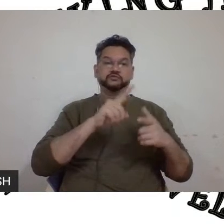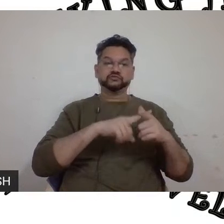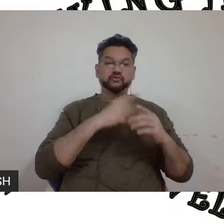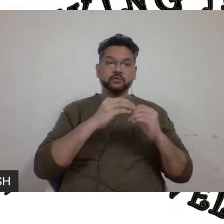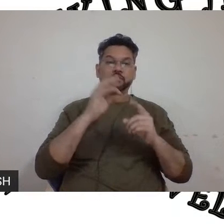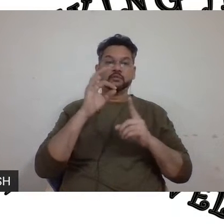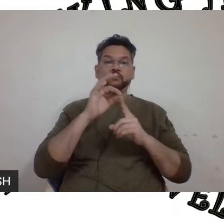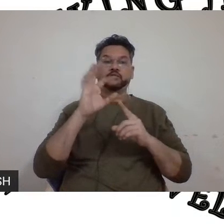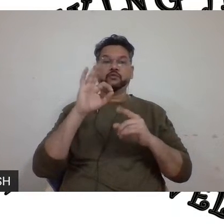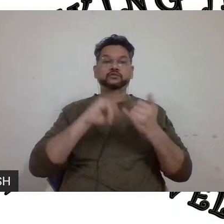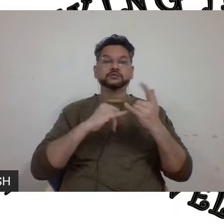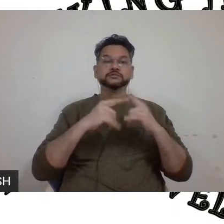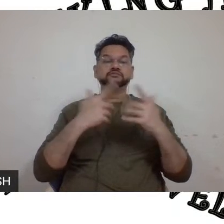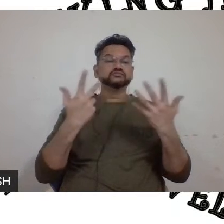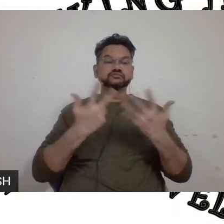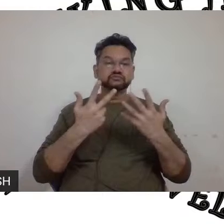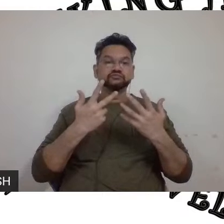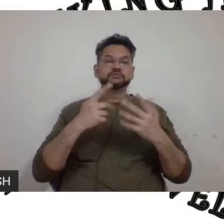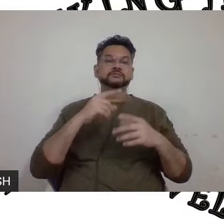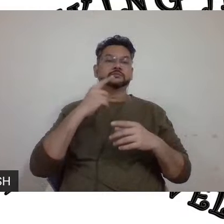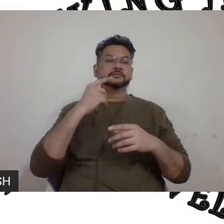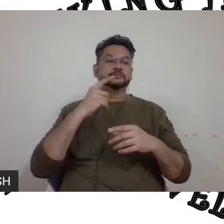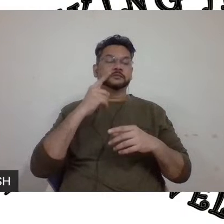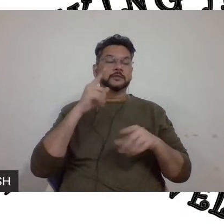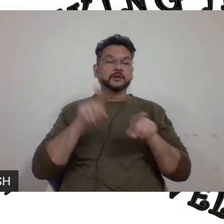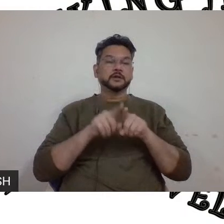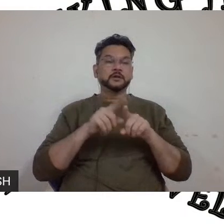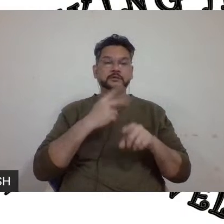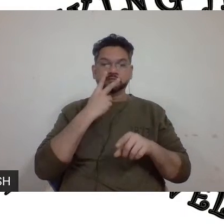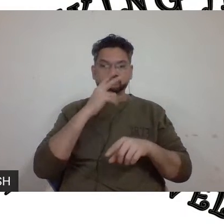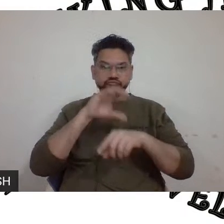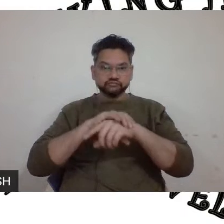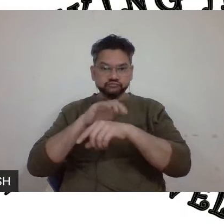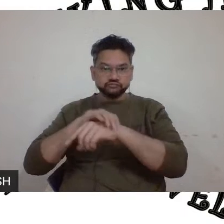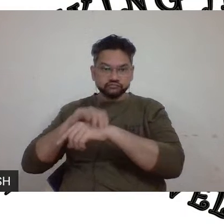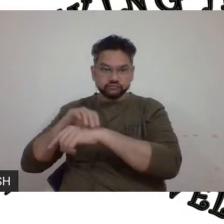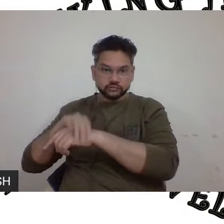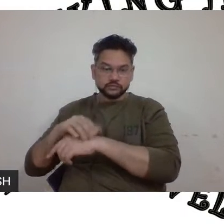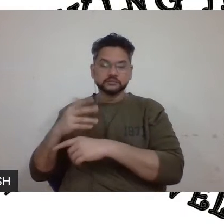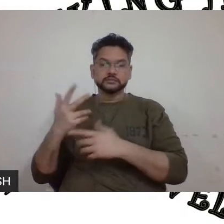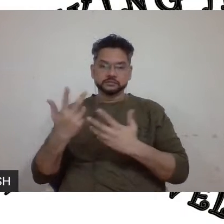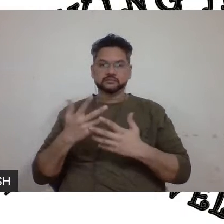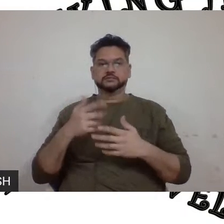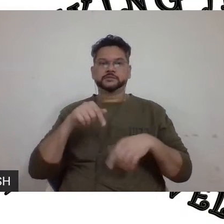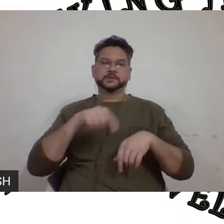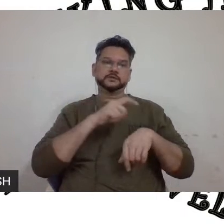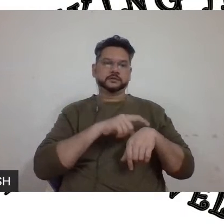आइडेंटिफिकेशन ऑफ पोस्ट बहुत जरूरी है कि एक बार दोबारा रिवाइज किया जाए, क्योंकि